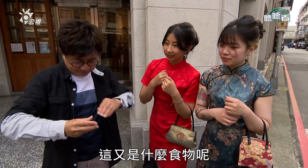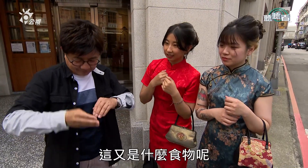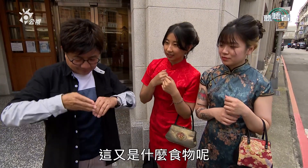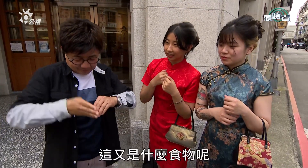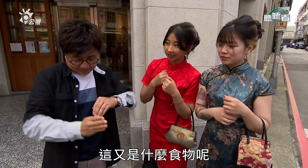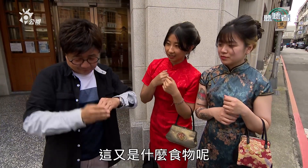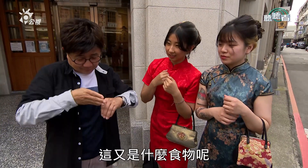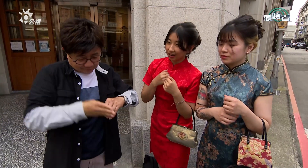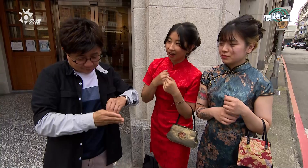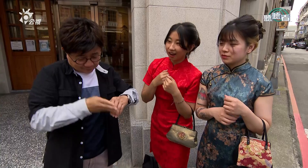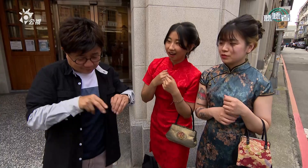物呢？